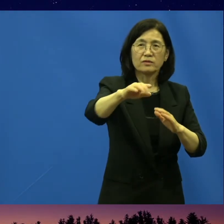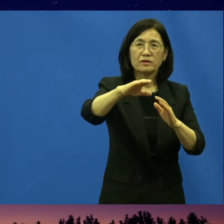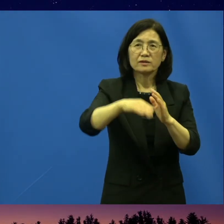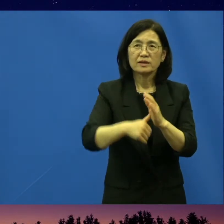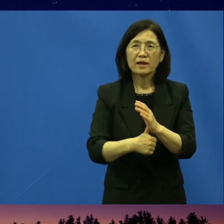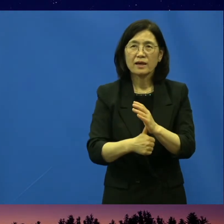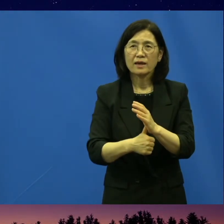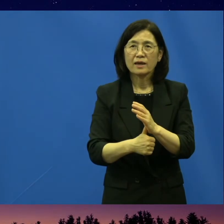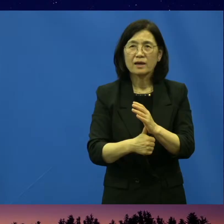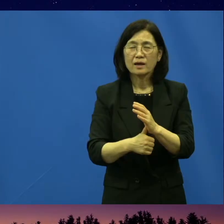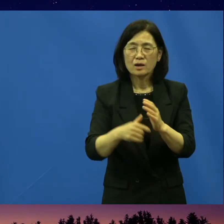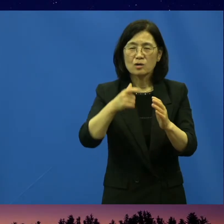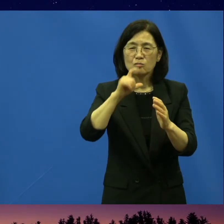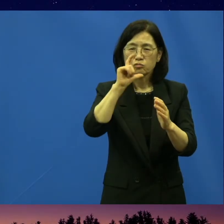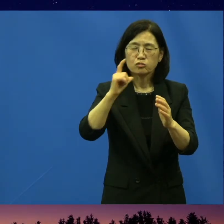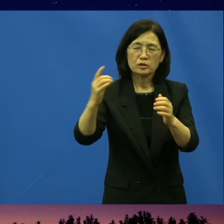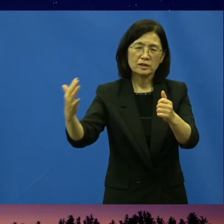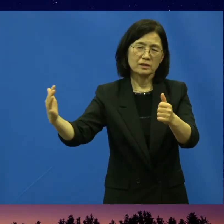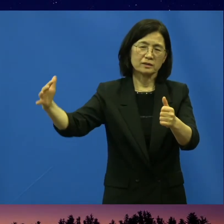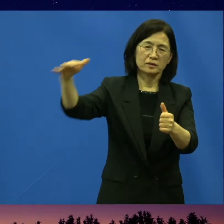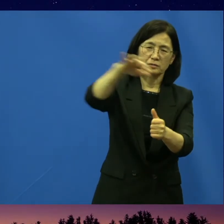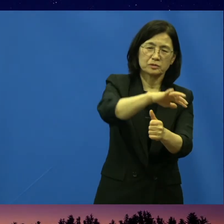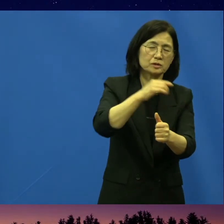때 그 강물이 덮칠 수 없었던 이유